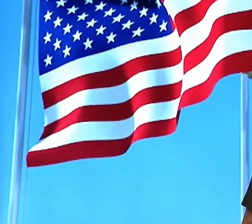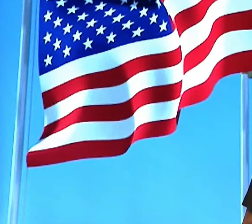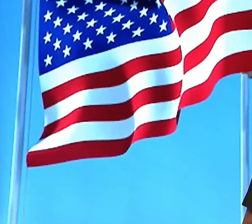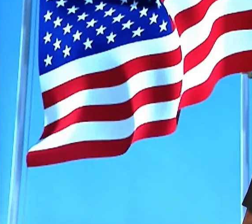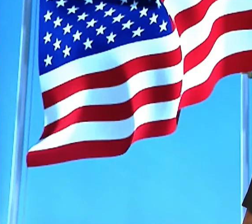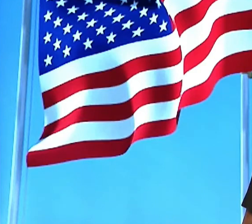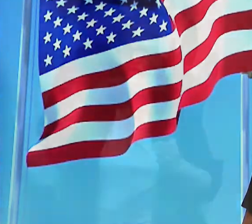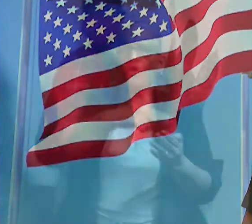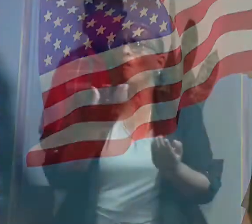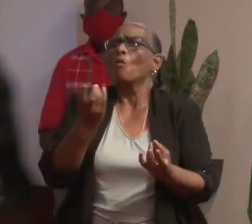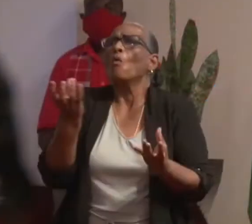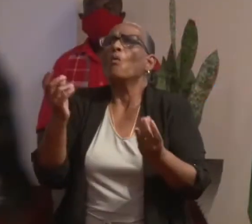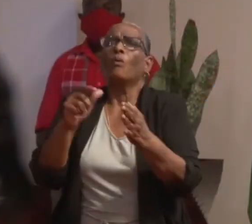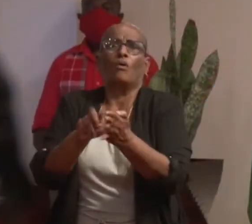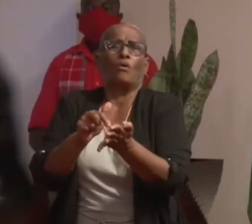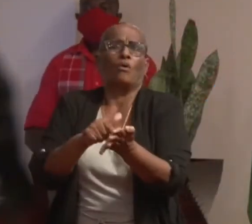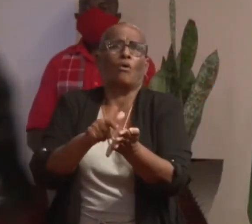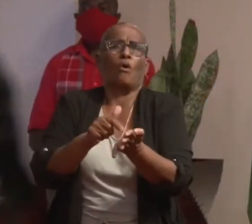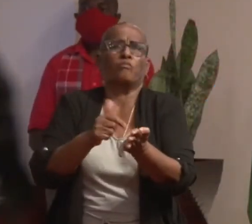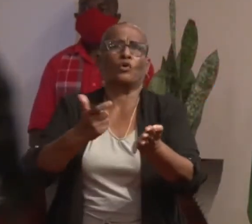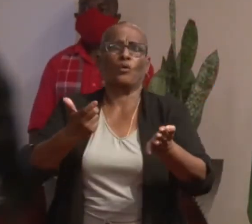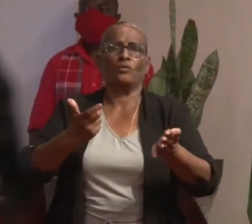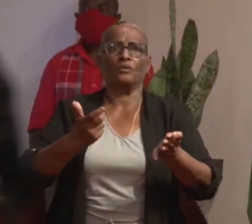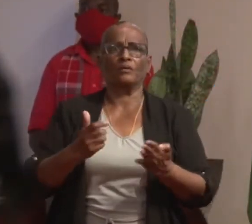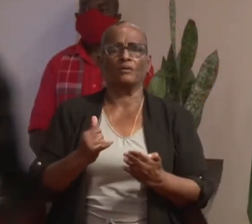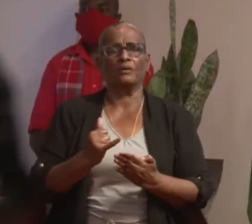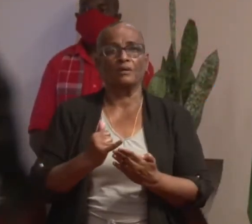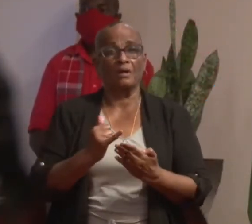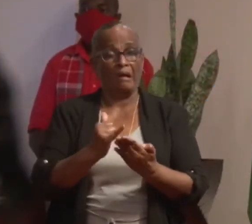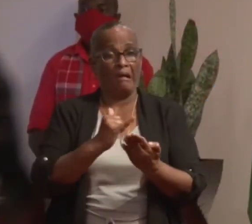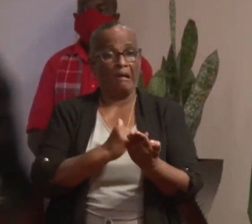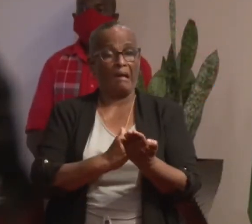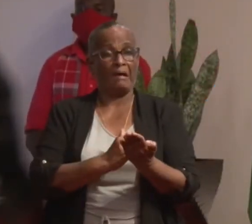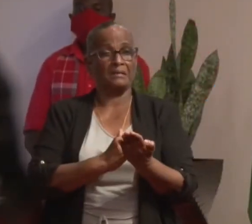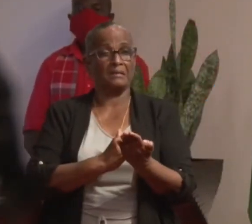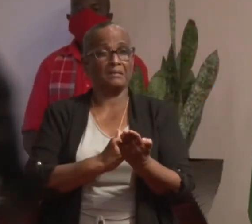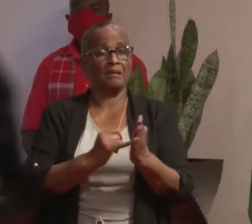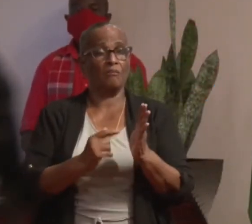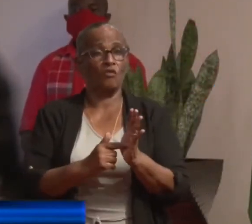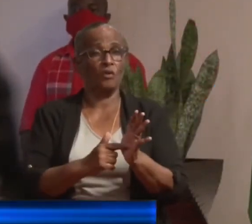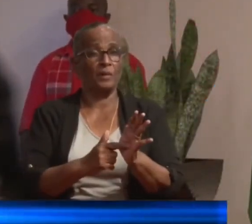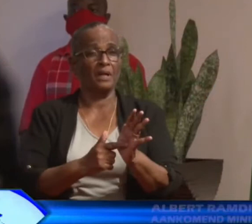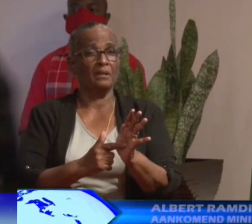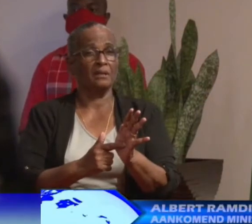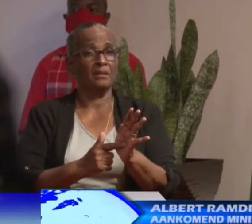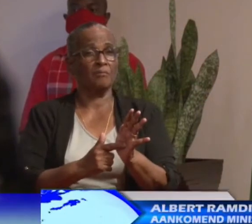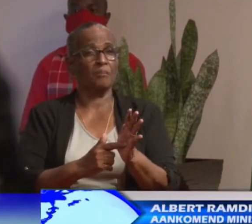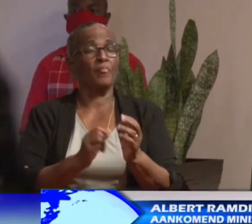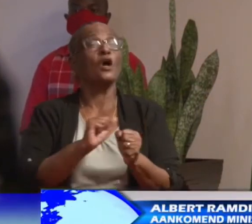komen. Het laatste is dat